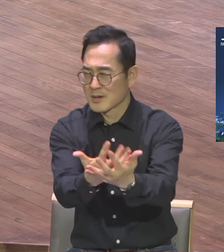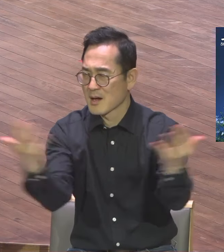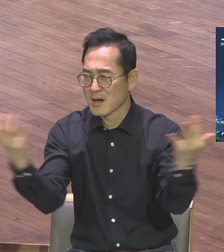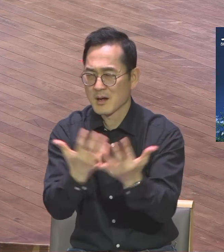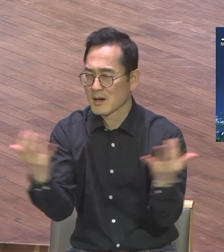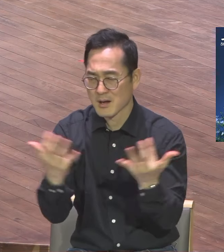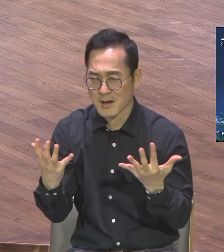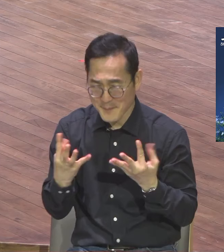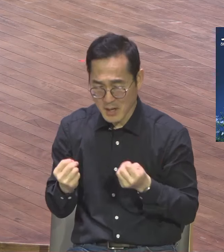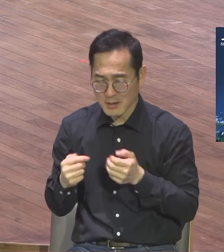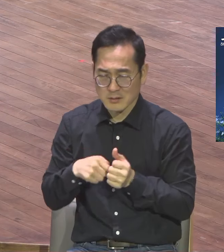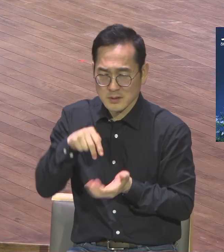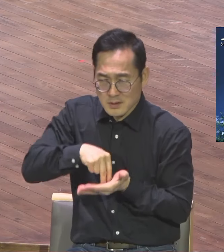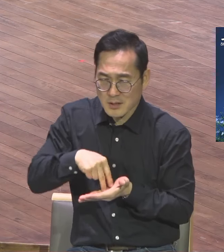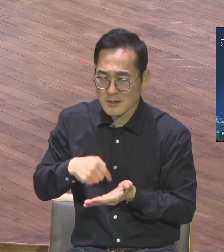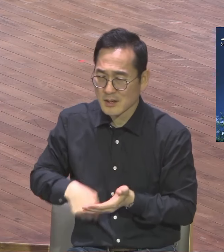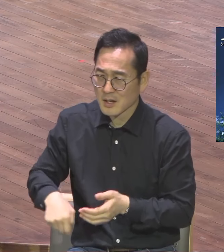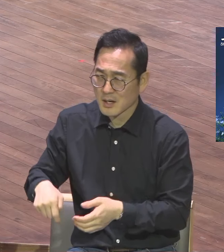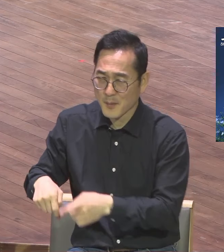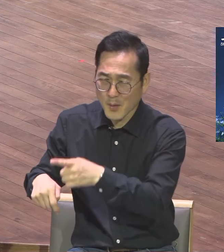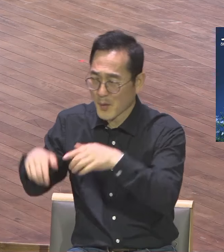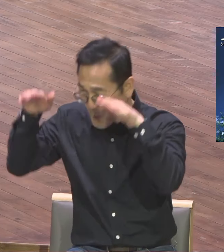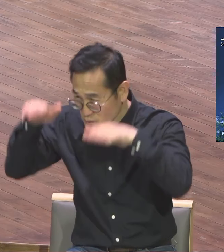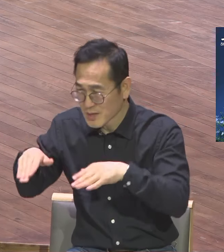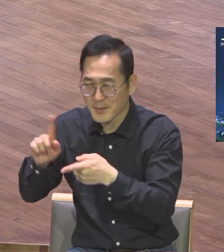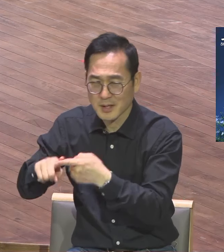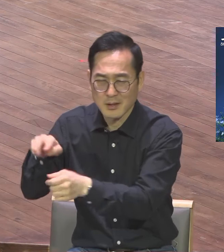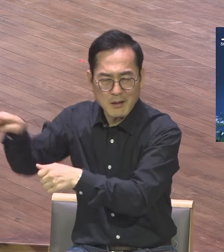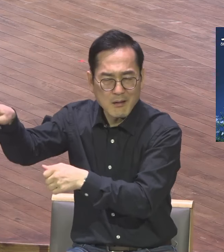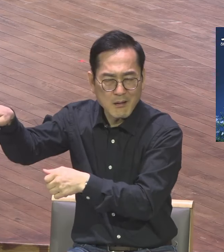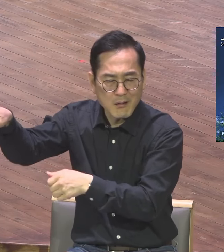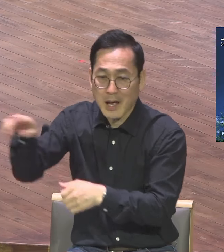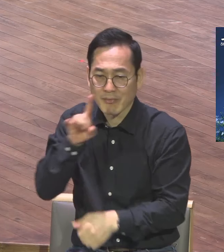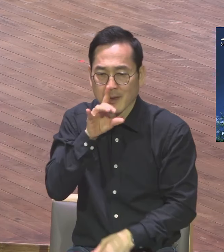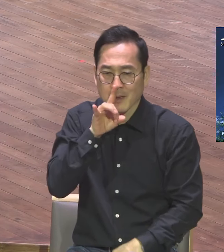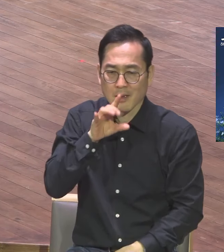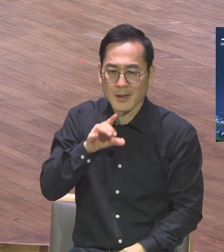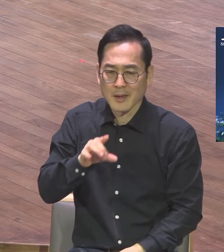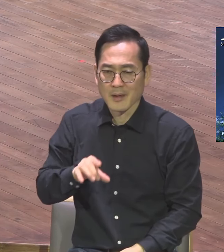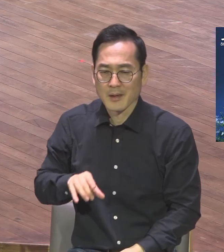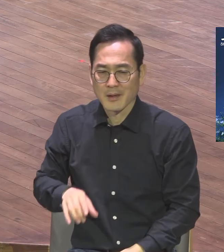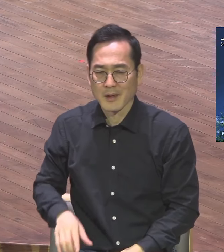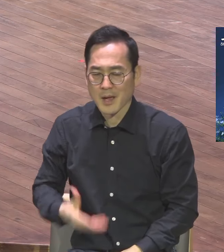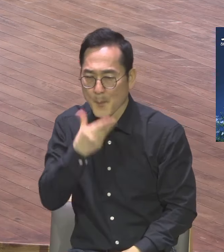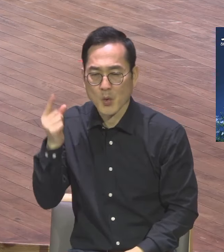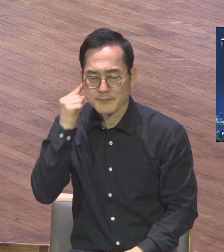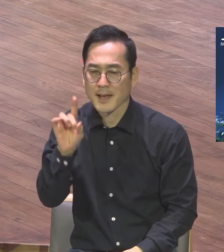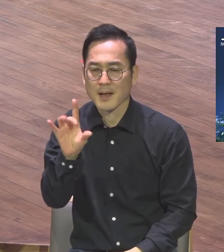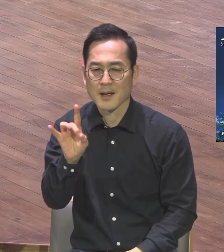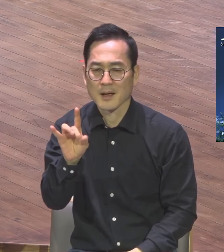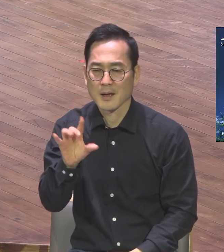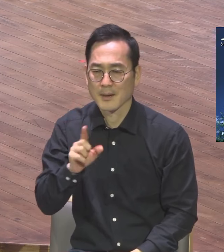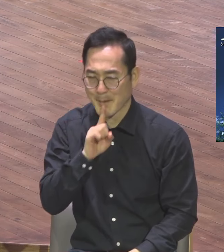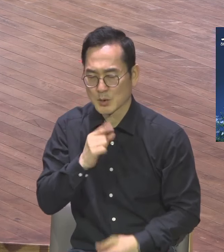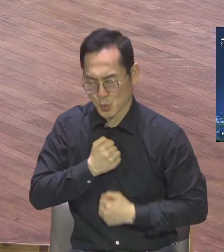거예요. 그래서 데니지 방송을 하는 사자 그 이름을 내가 제일 먼저 외운 거예요.